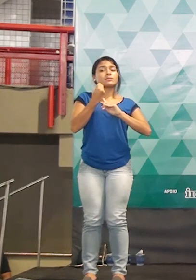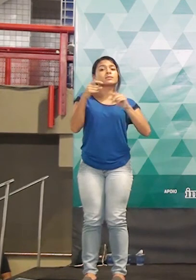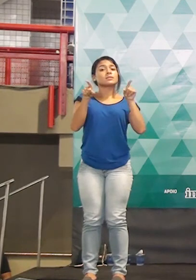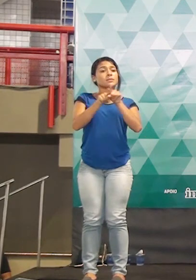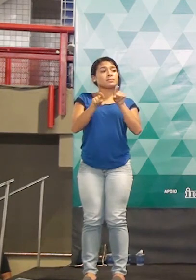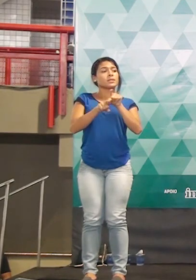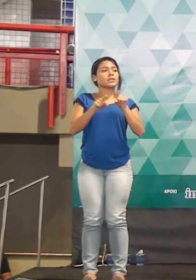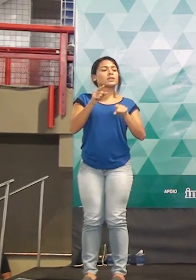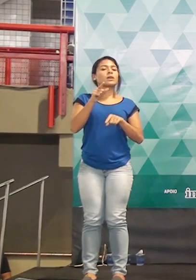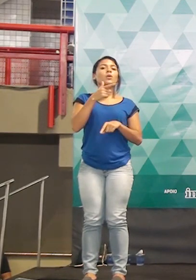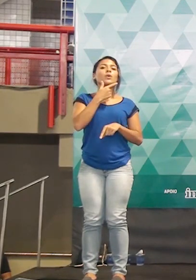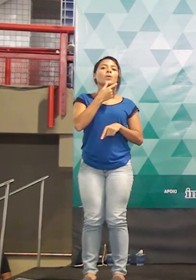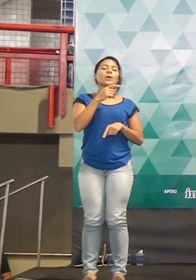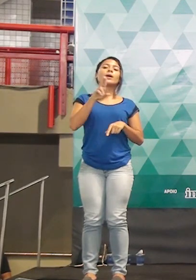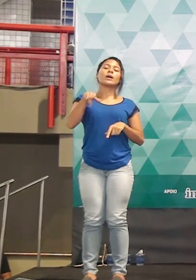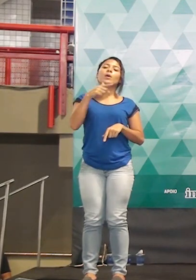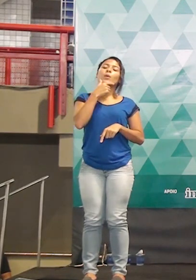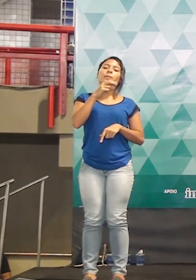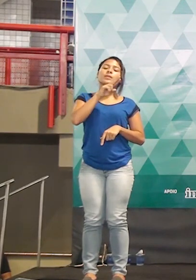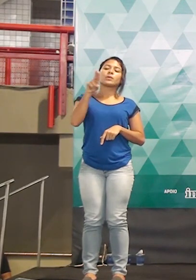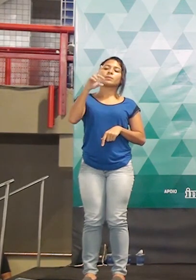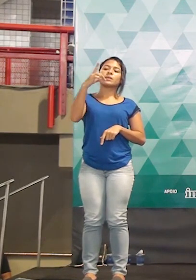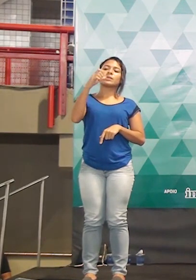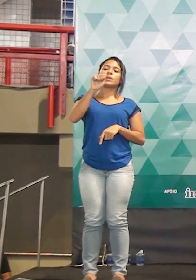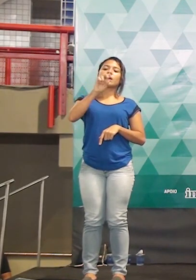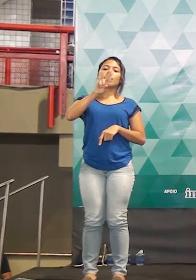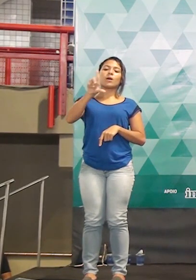o Bauman, que é escrito